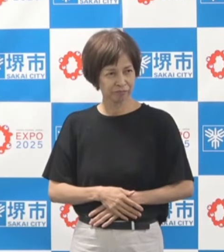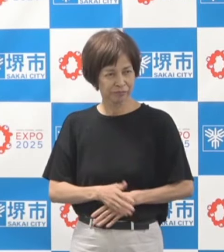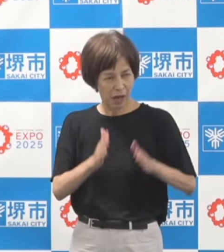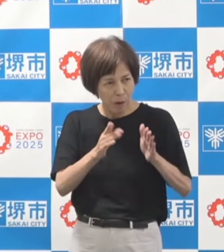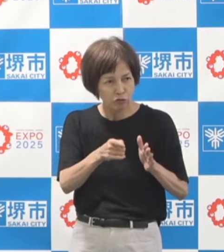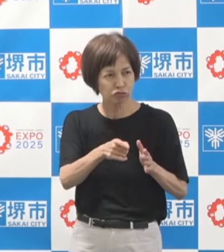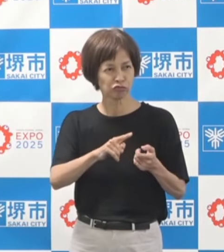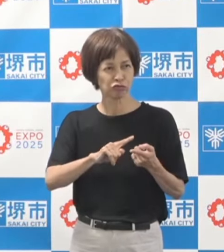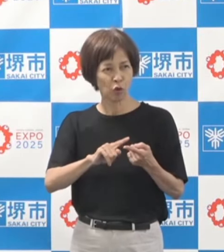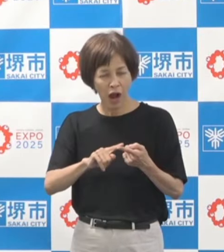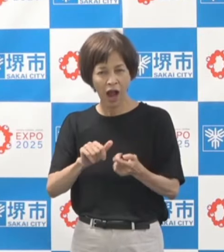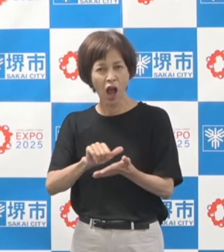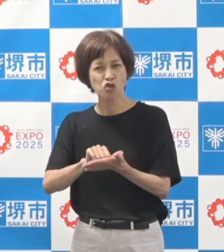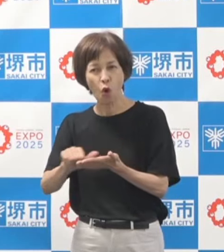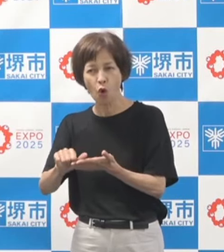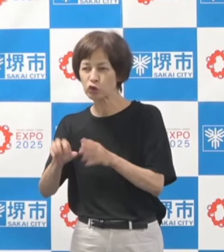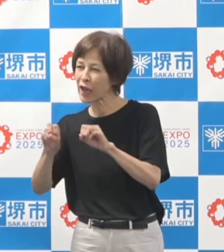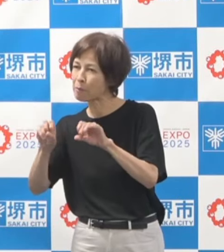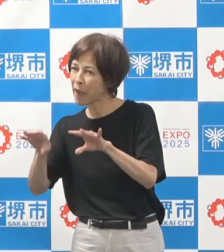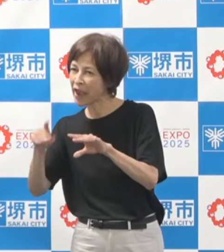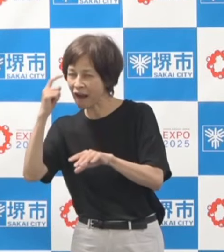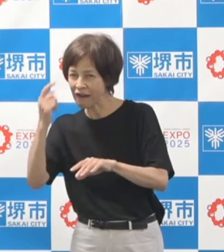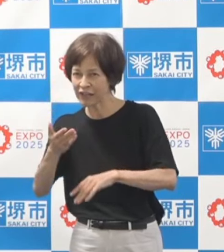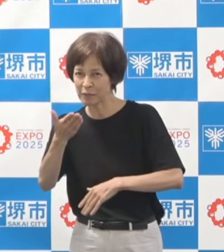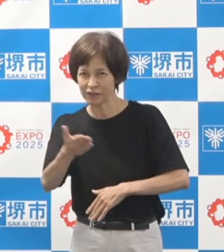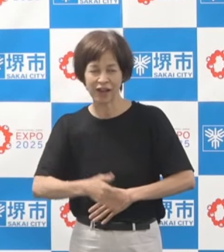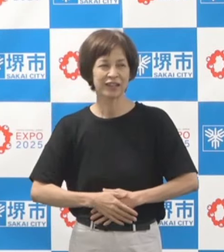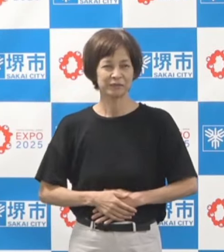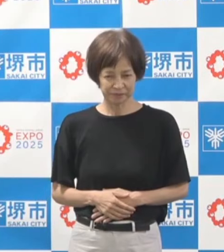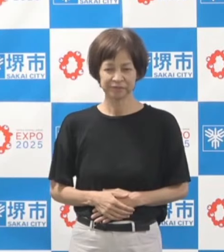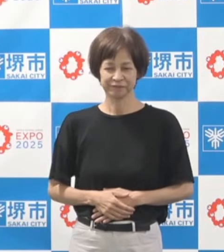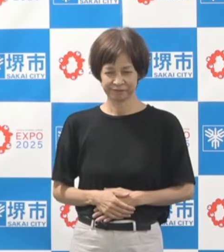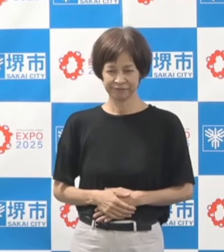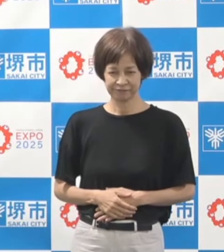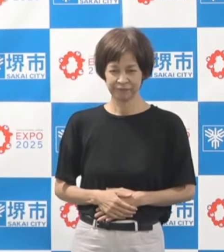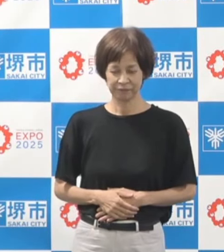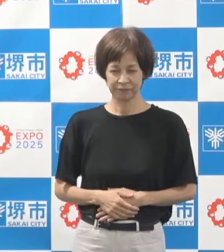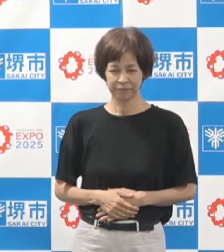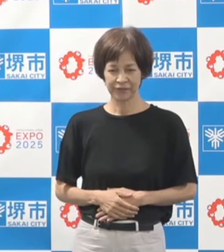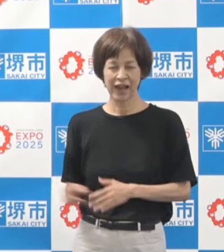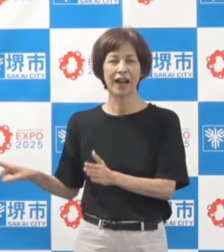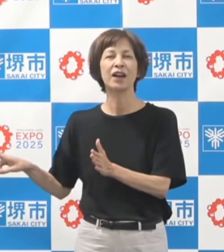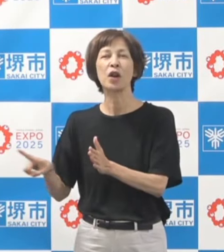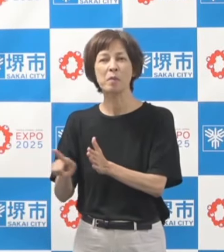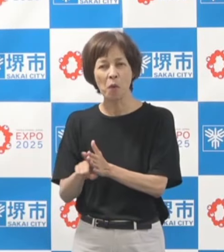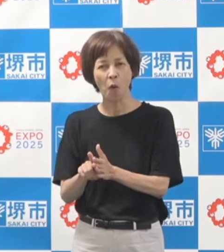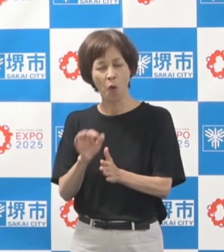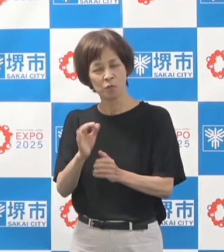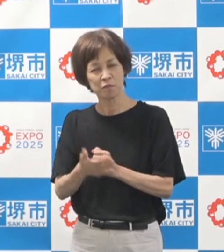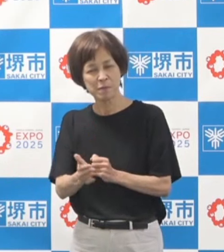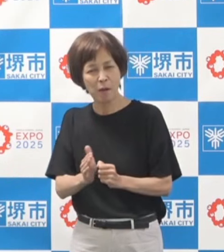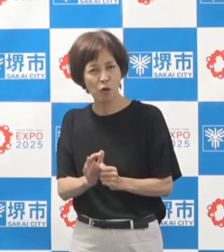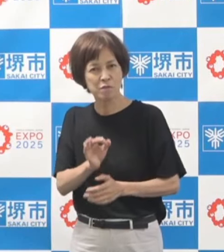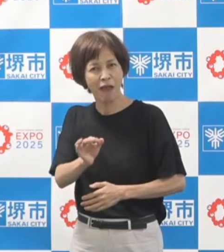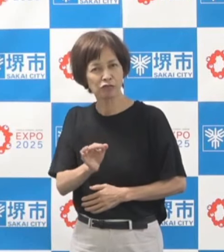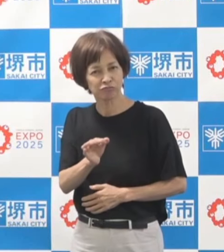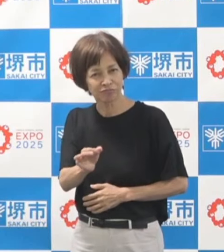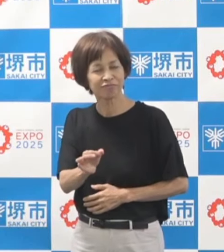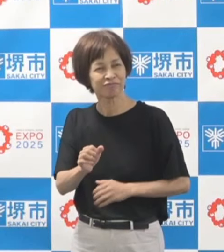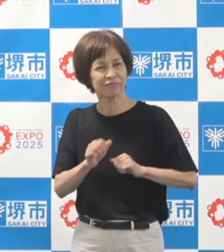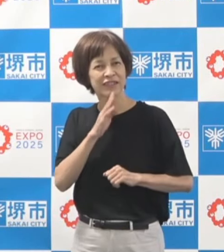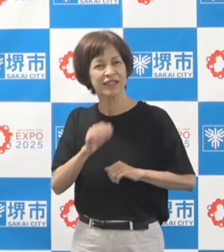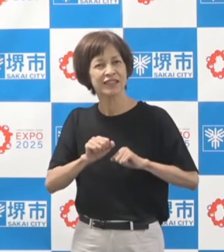ペーンみたいなことを考えていらっしゃるのかどうか、 はい、まずこれまでも見守りメールということは実施をし